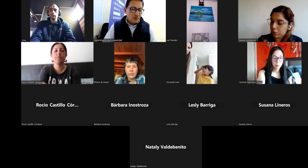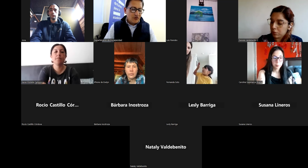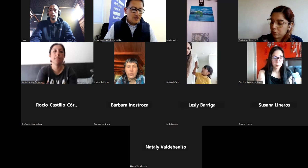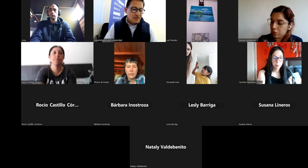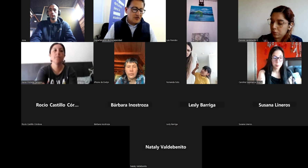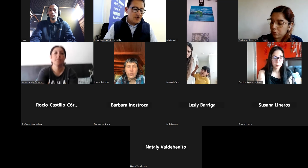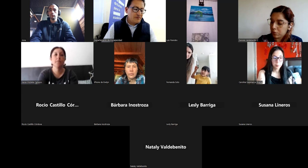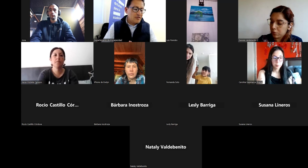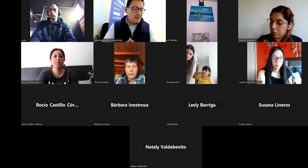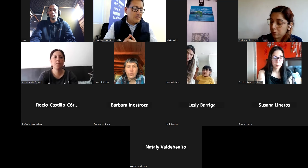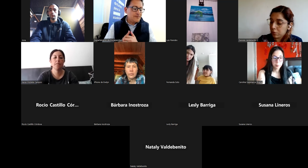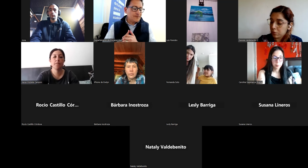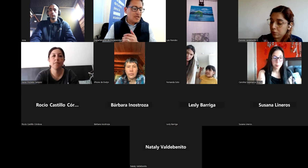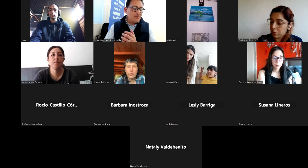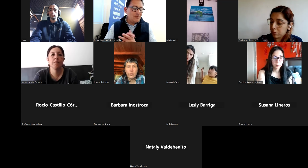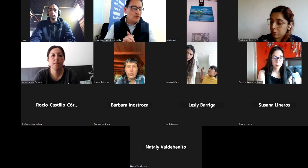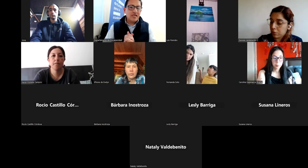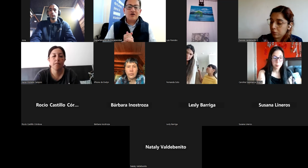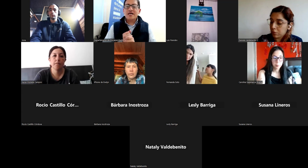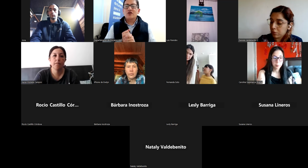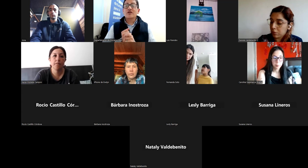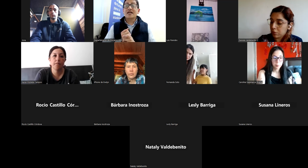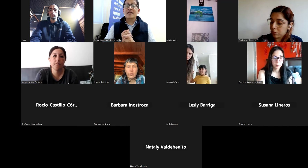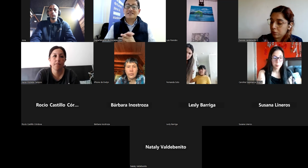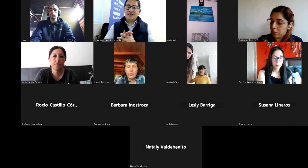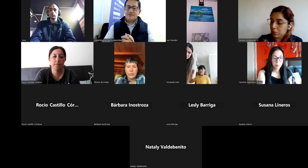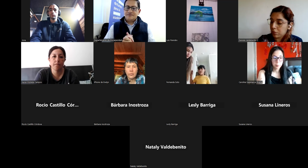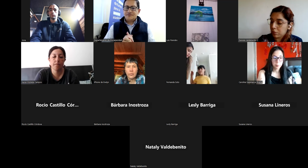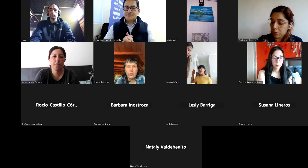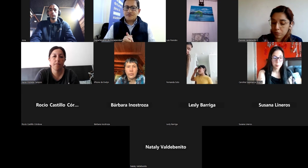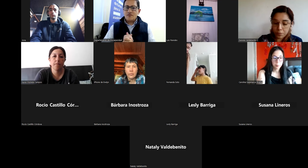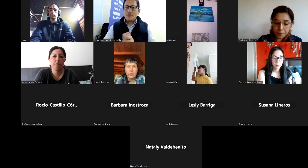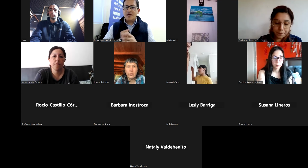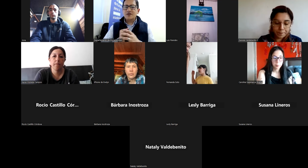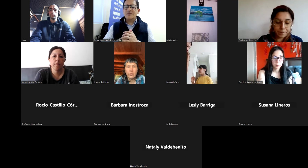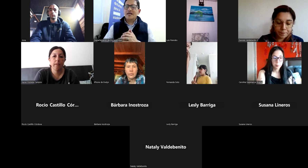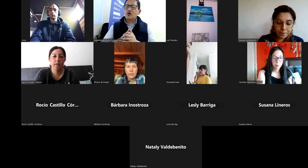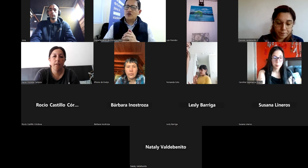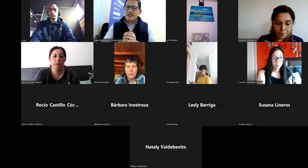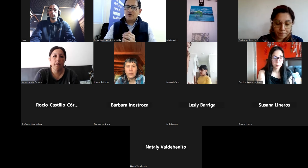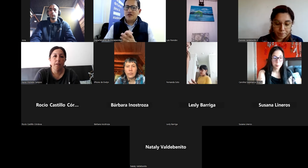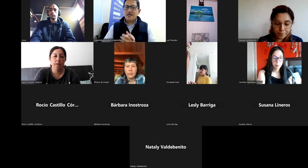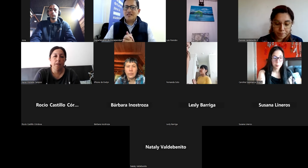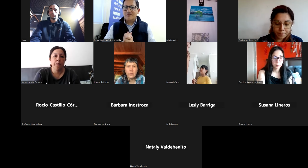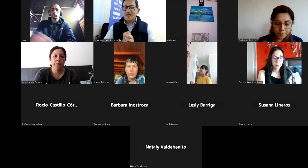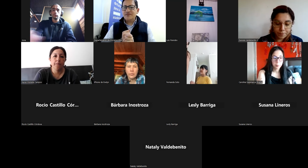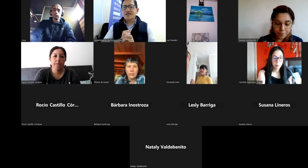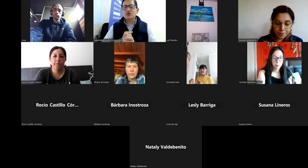Estamos a 23 de noviembre y esperamos ver ahora los días de la semana. Entonces, para conocer los días de la semana es